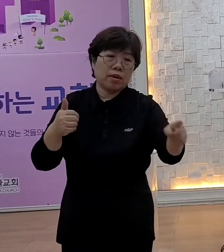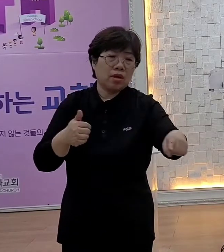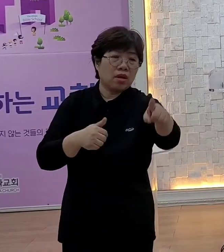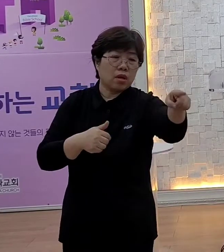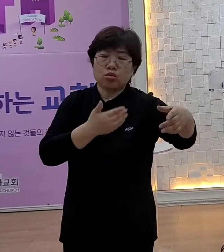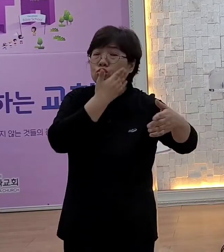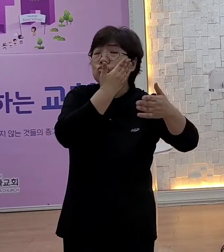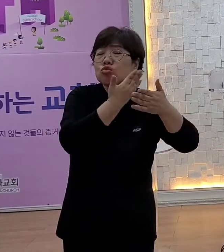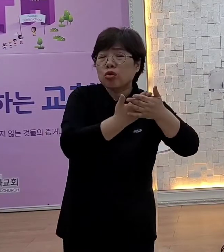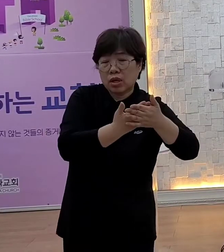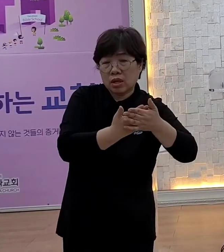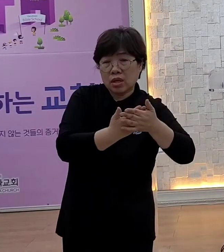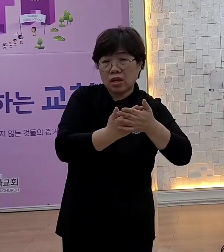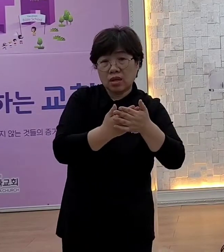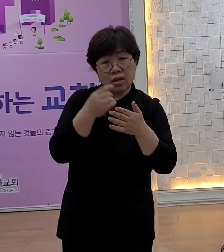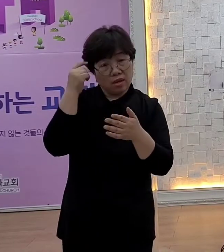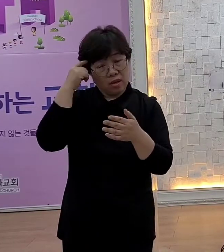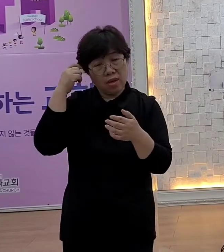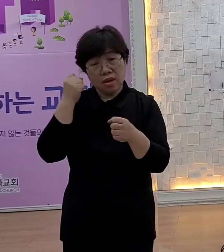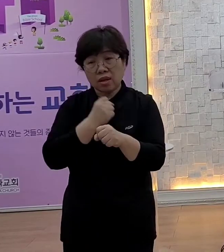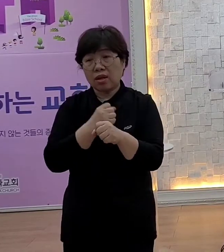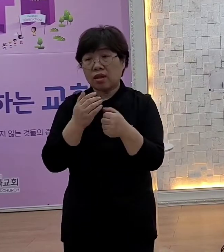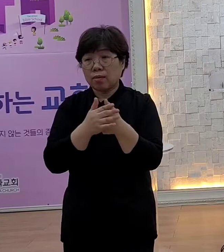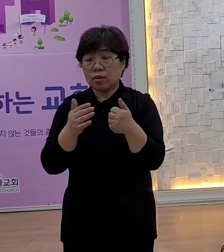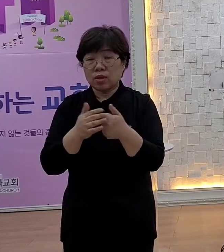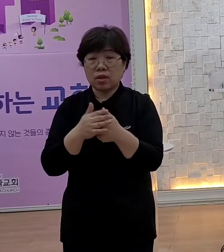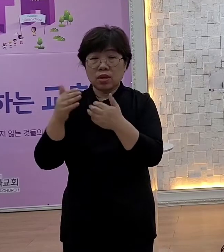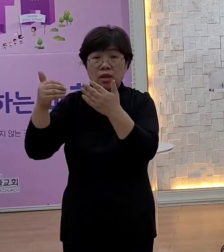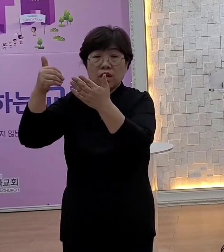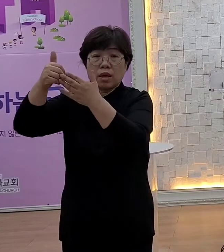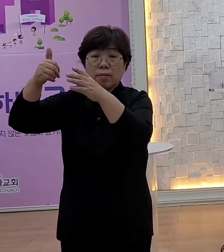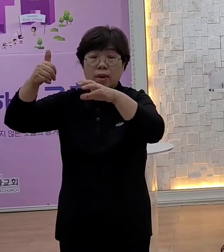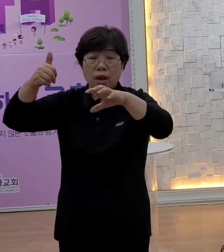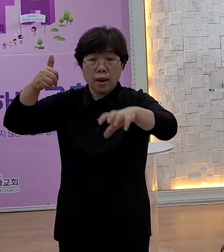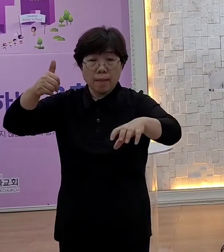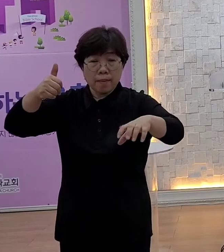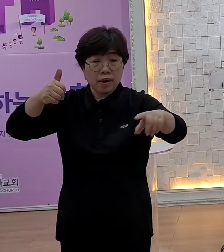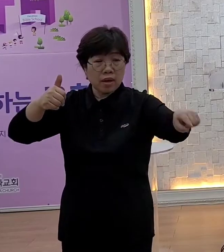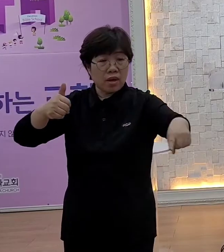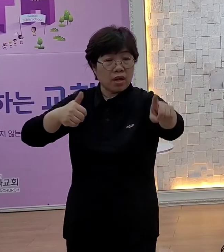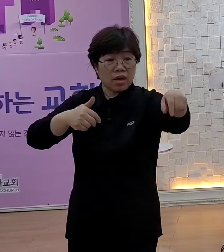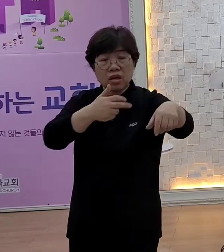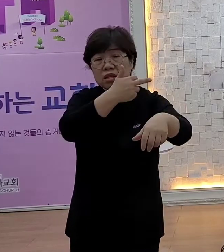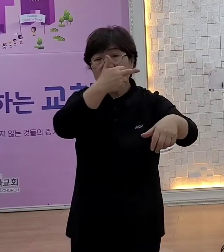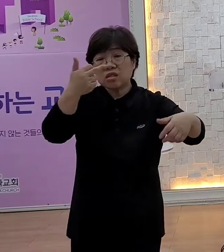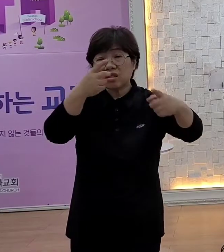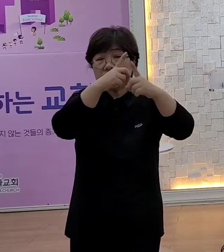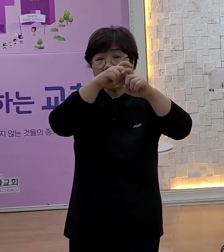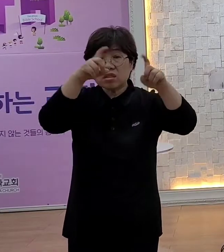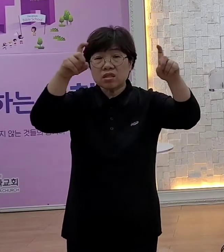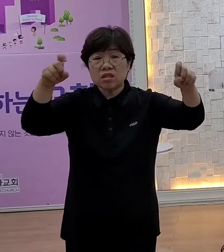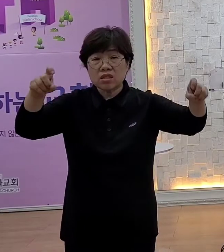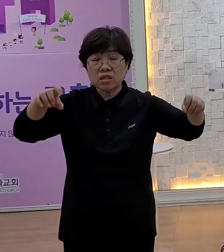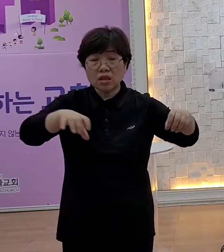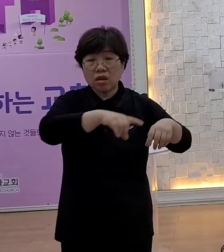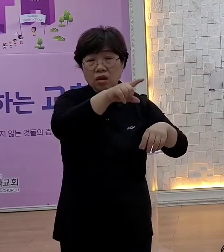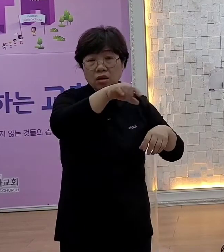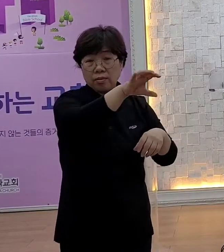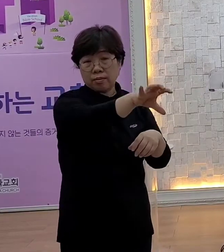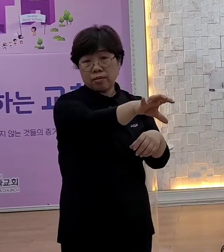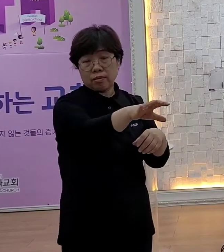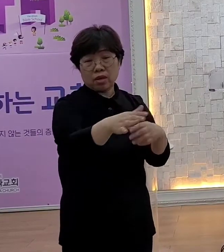왜? 왜 중요합니까? 하나님 앞에 큰 성읍이었다. 하나님이 보실